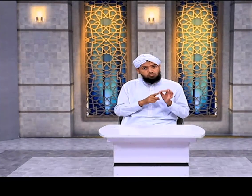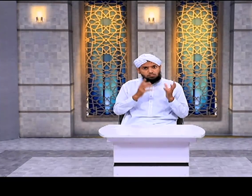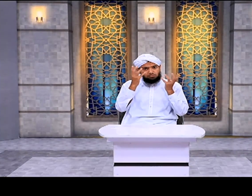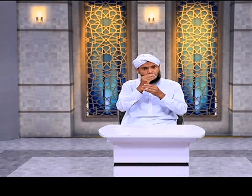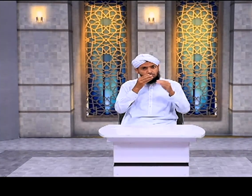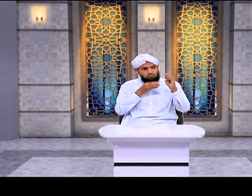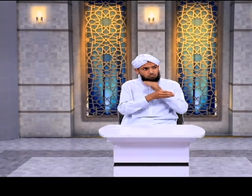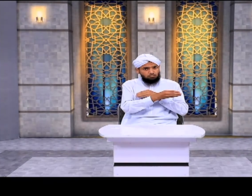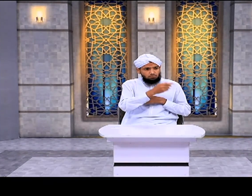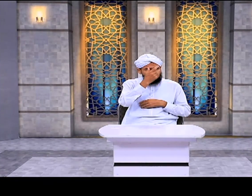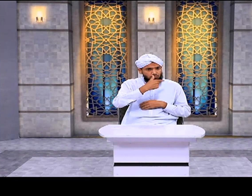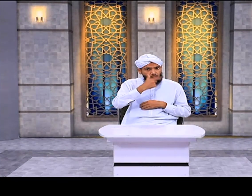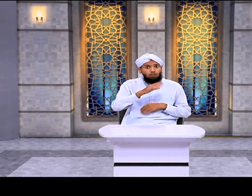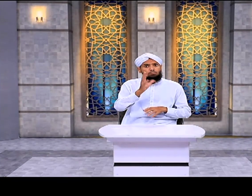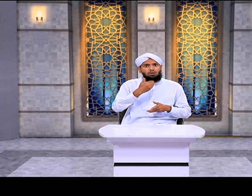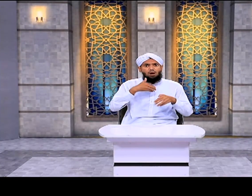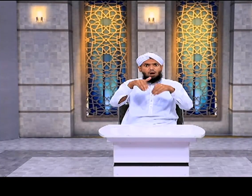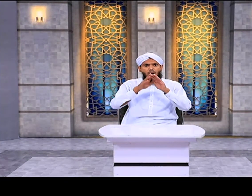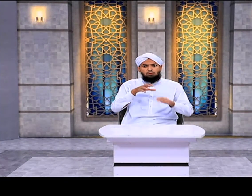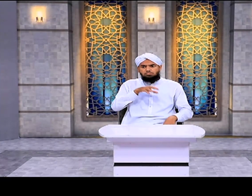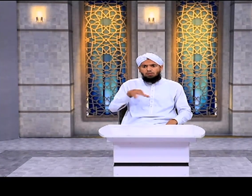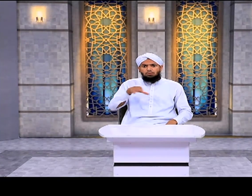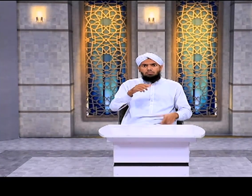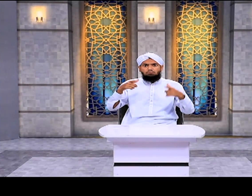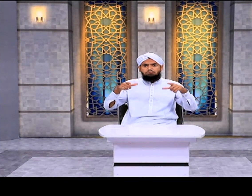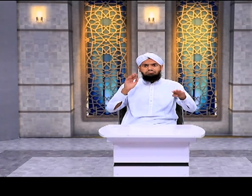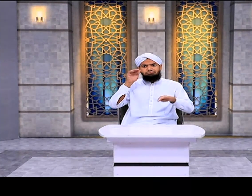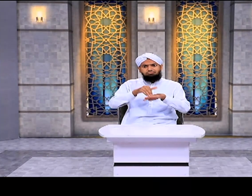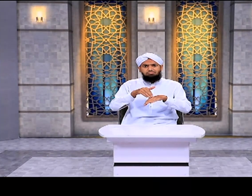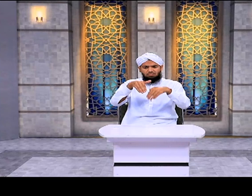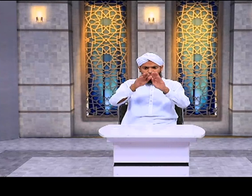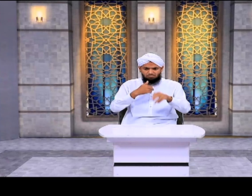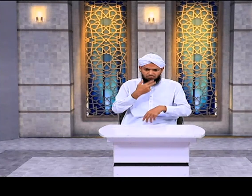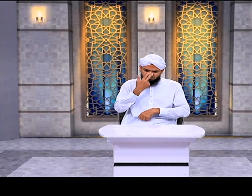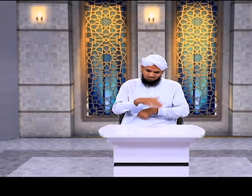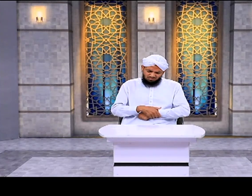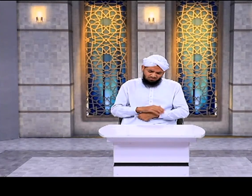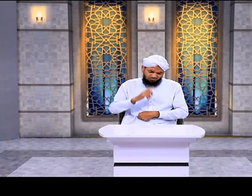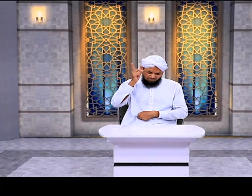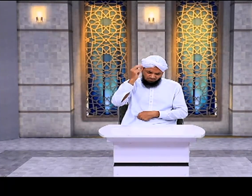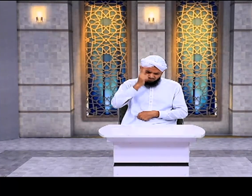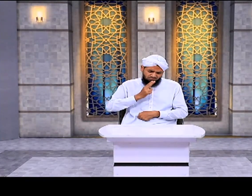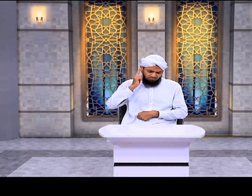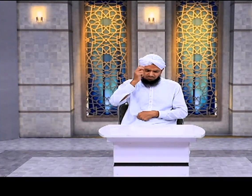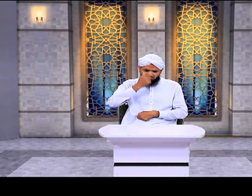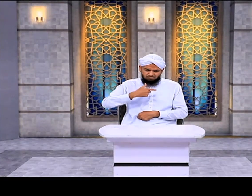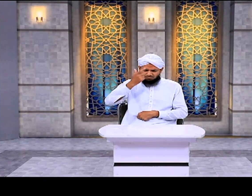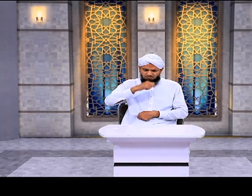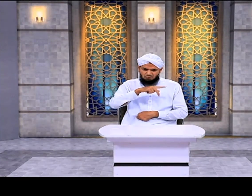قبرستان جا کر آنکھیں بند کر کے بیٹھ جائیں، اپنی کمزوری اور ناتوانی کا تصور باندھیں، اپنے گناہوں کو